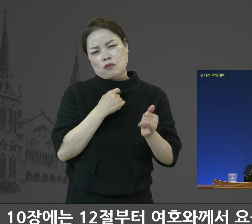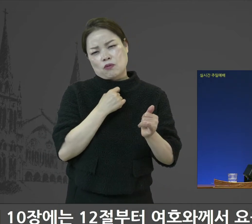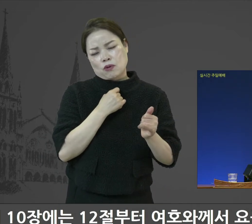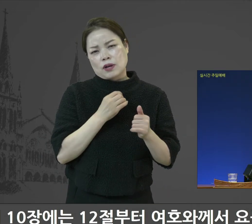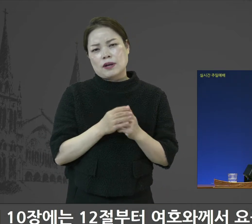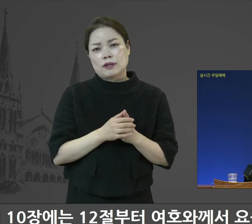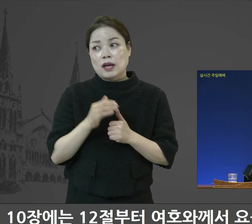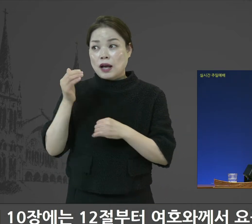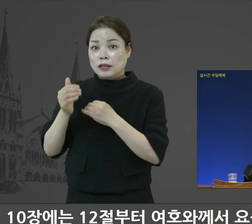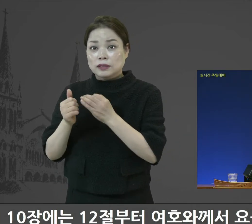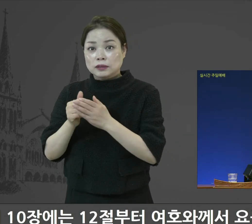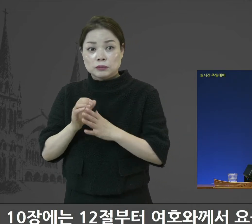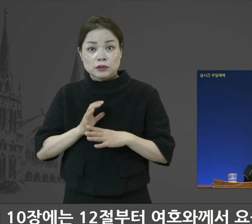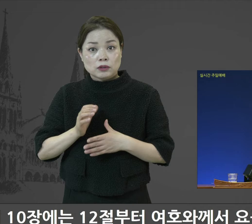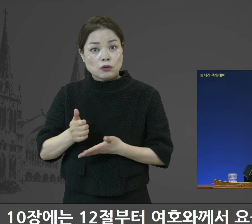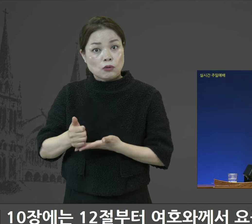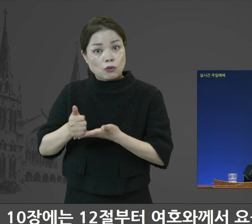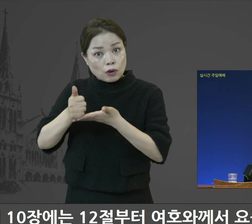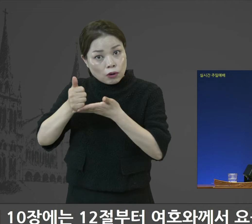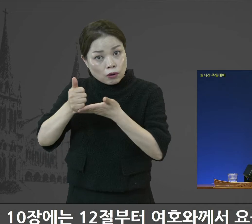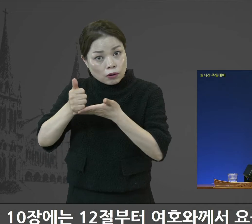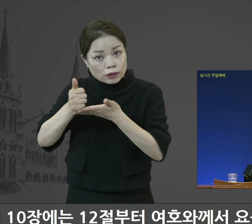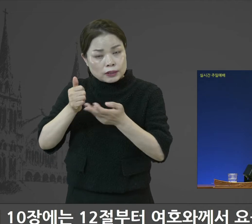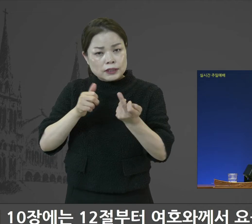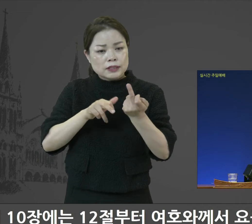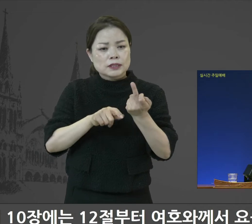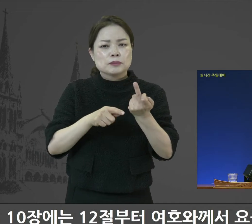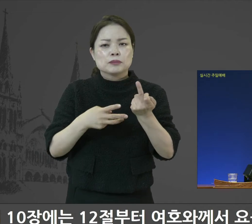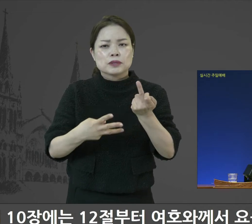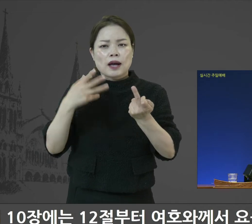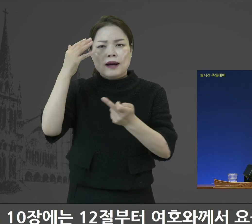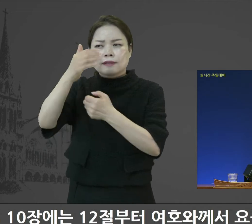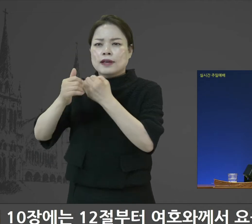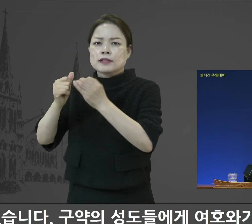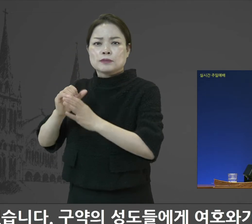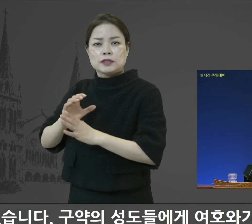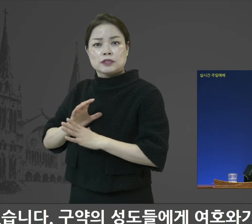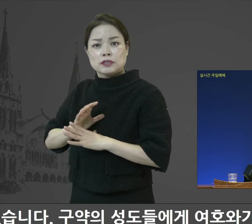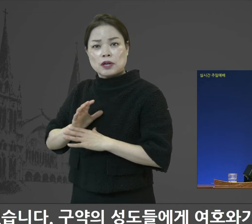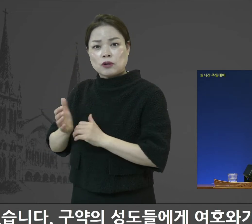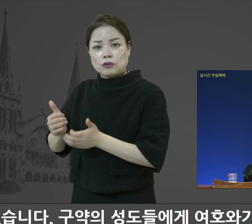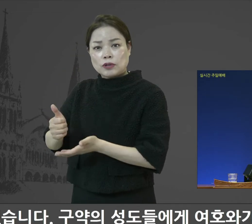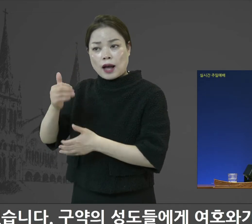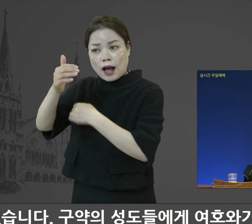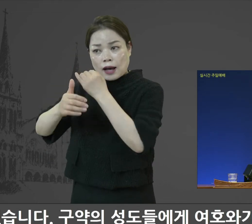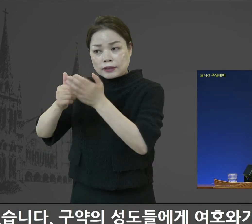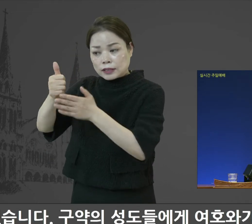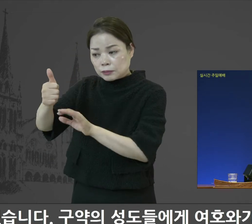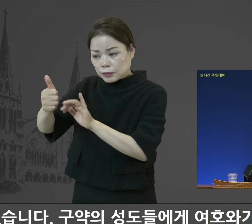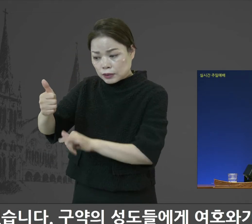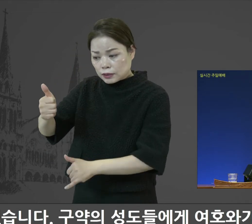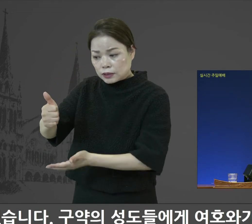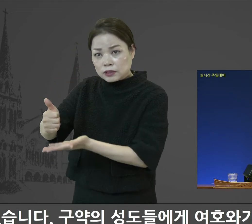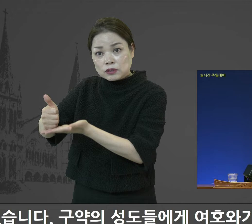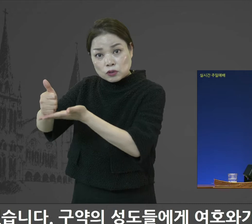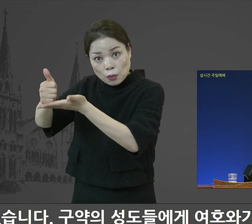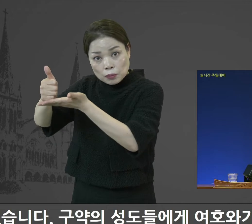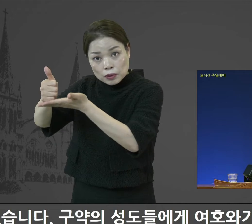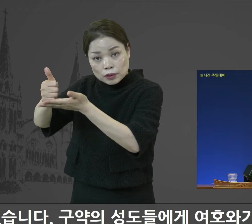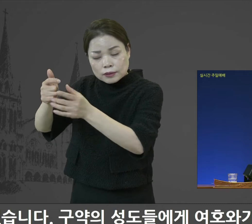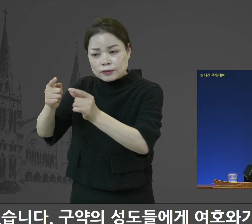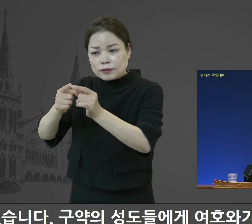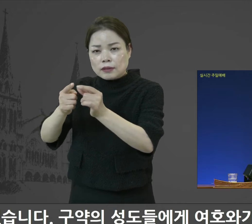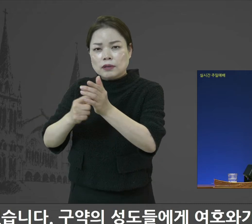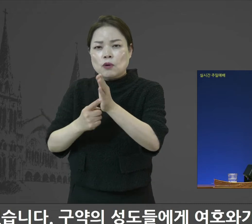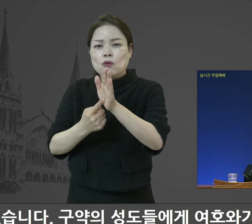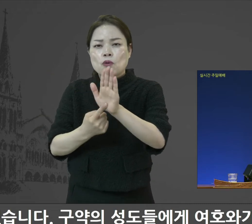거였는데 하나님을 경외하라는 겁니다. 12절 읽어보시면 하나님을 경외하고 하나님을 섬기라, 이 두 단어가 눈에 확 띄어 올라야 됩니다.